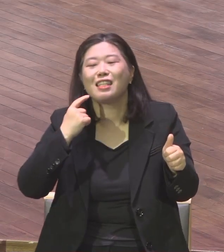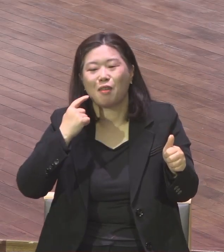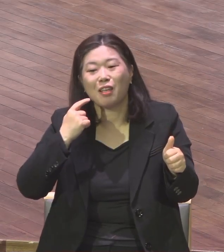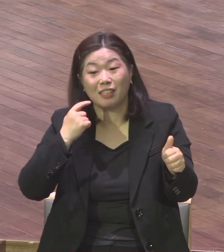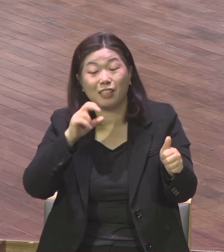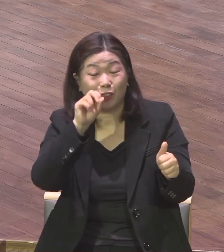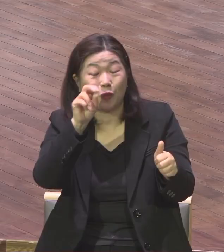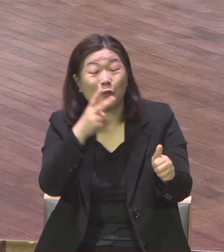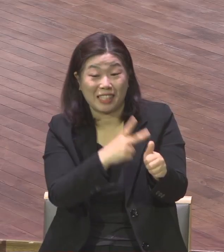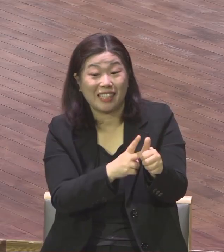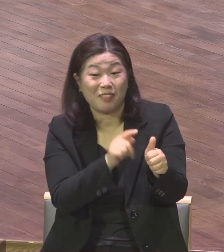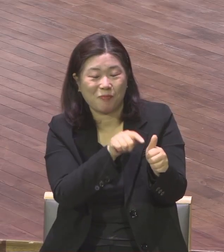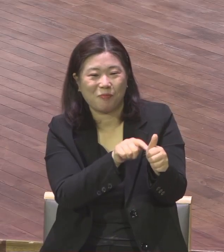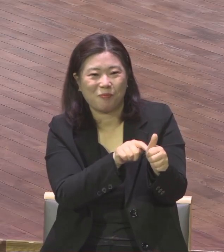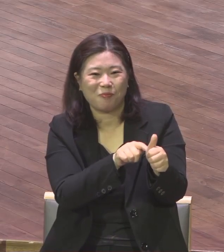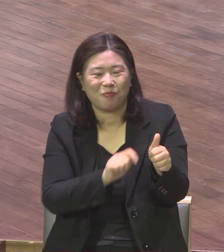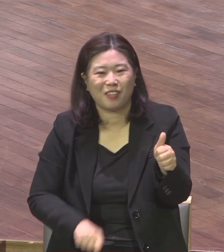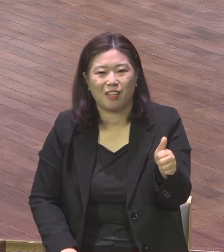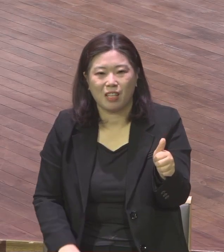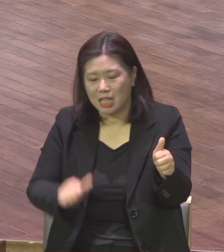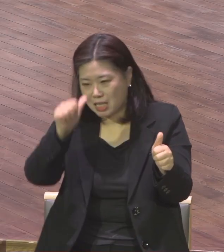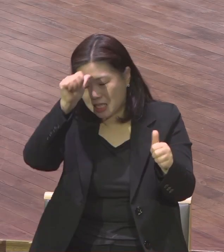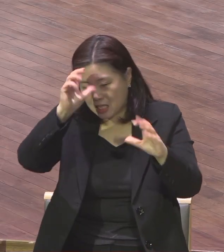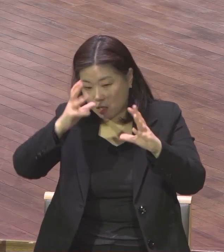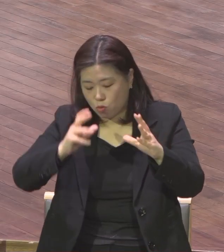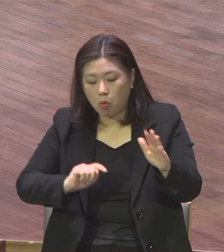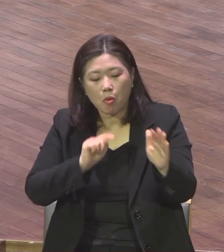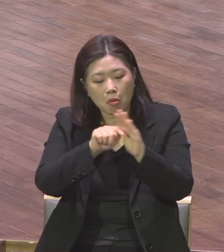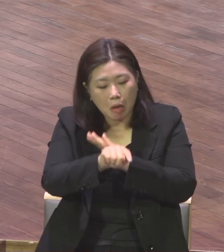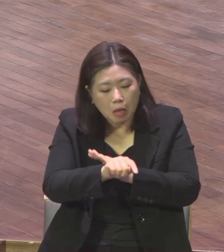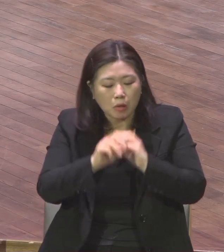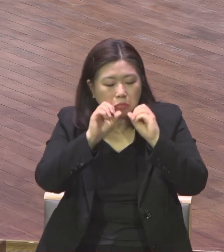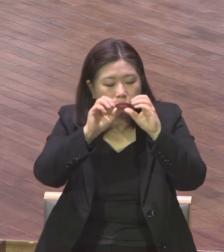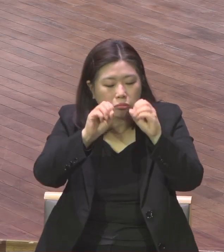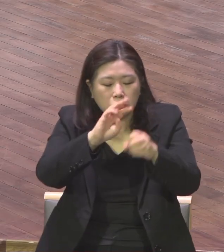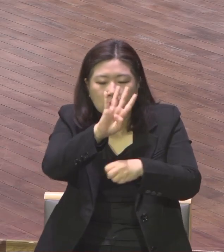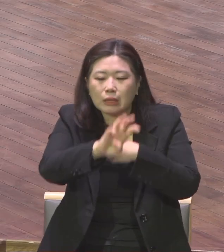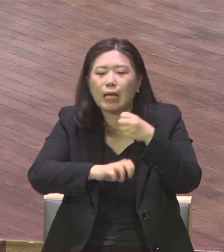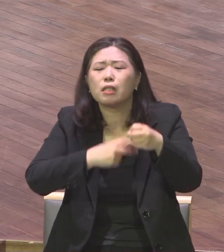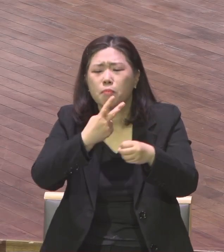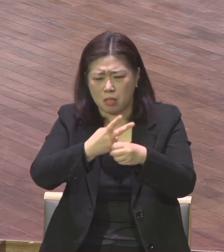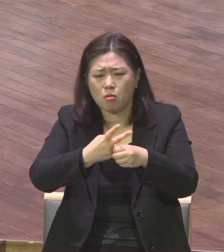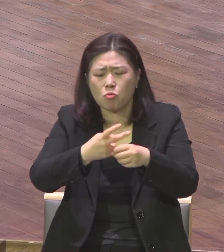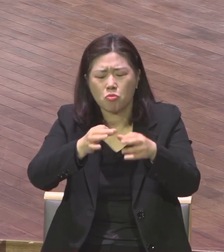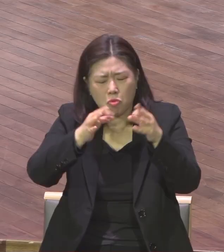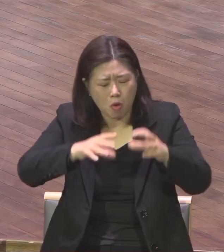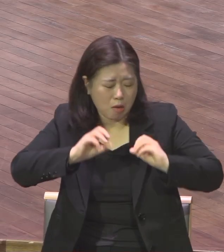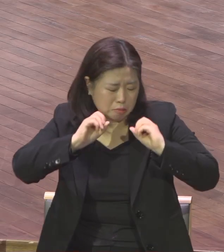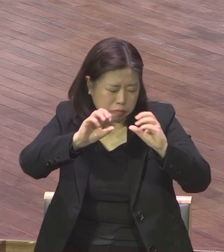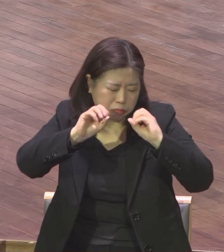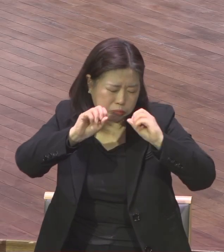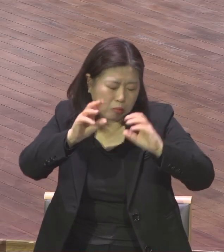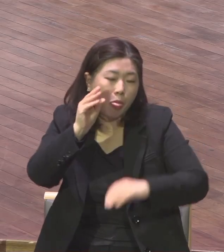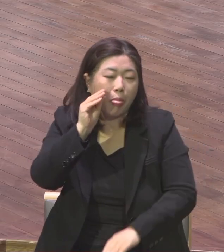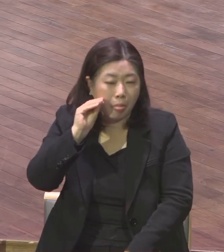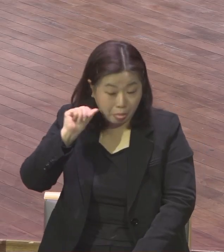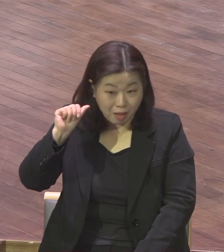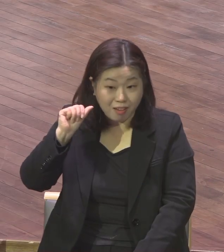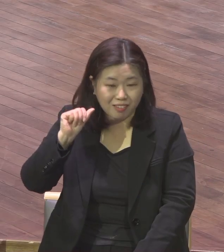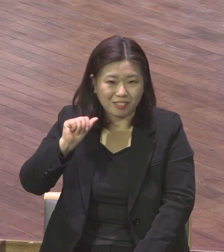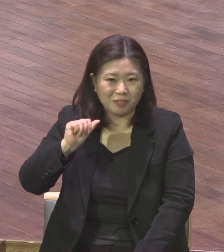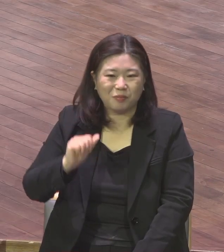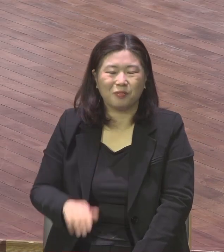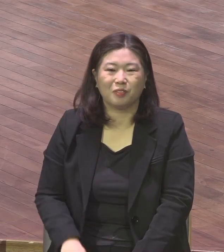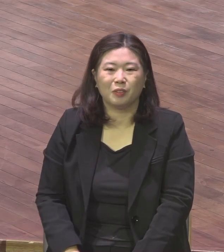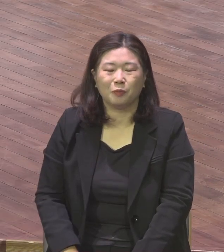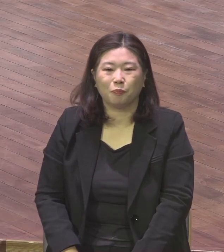다양한 역경 속에서 이 캐리가 선교 사역을 통해서 열매를 맺을 수 있었던 비밀 어디에 있었느냐. 그 많은